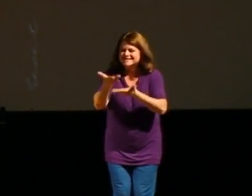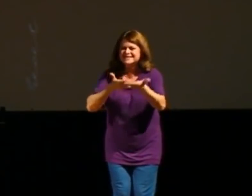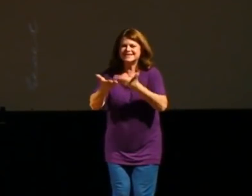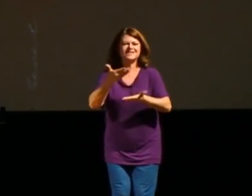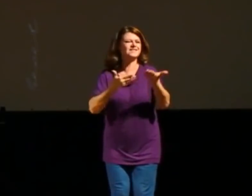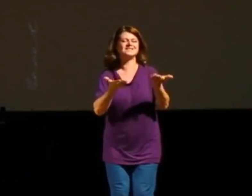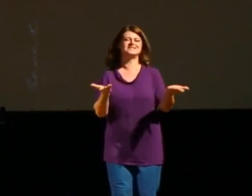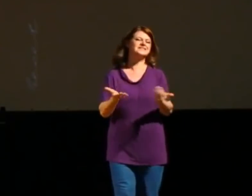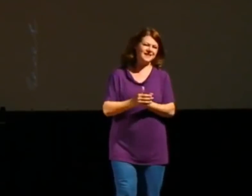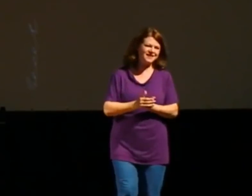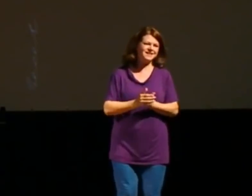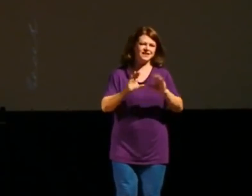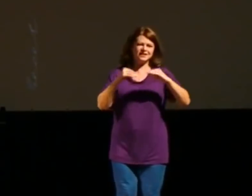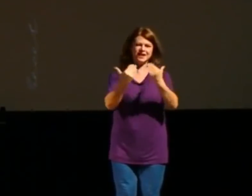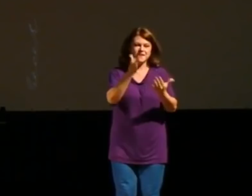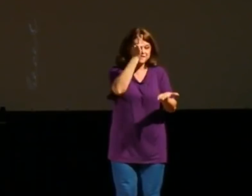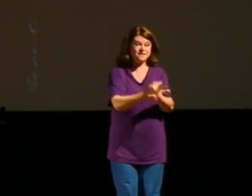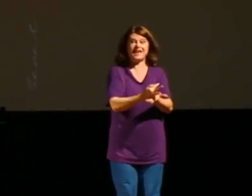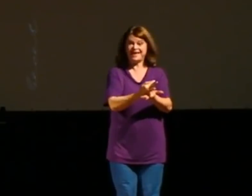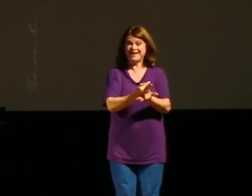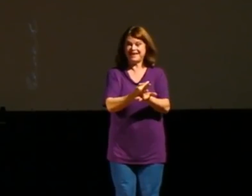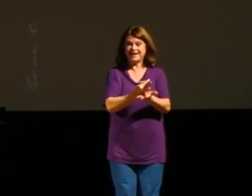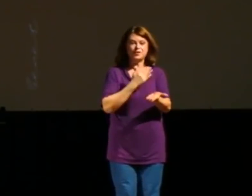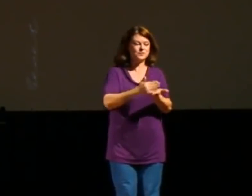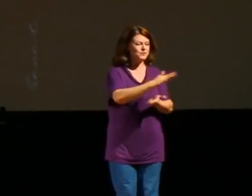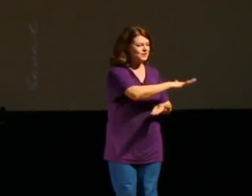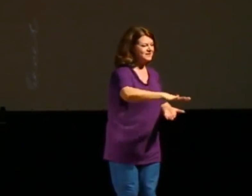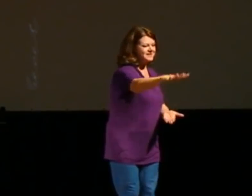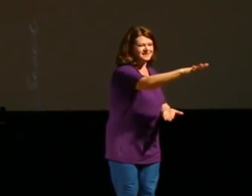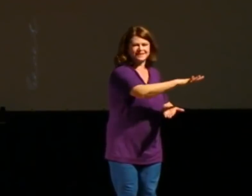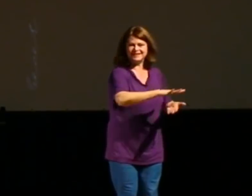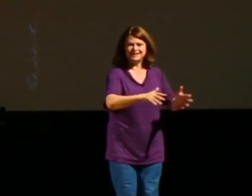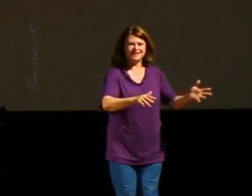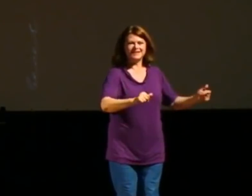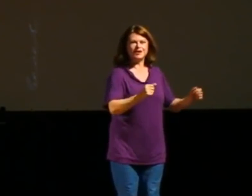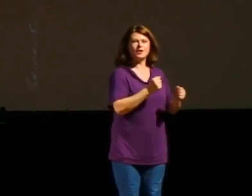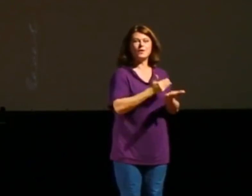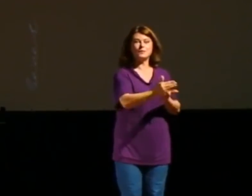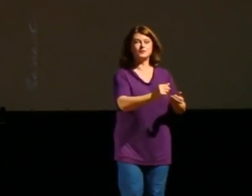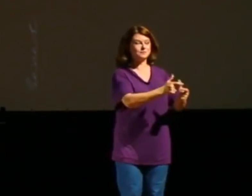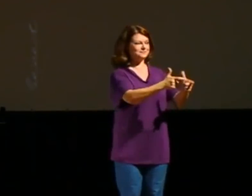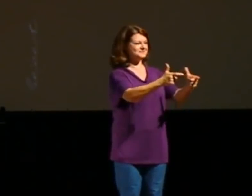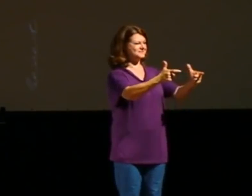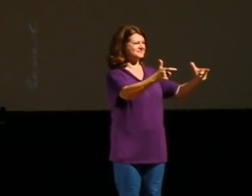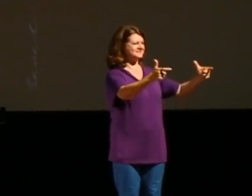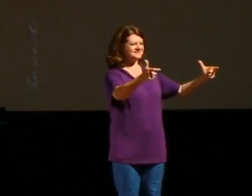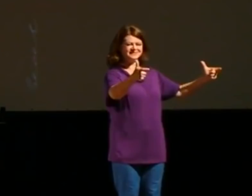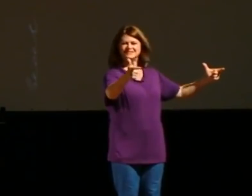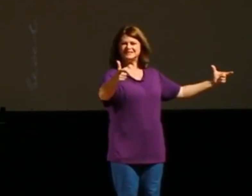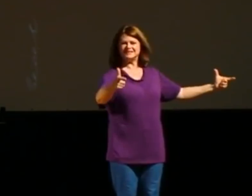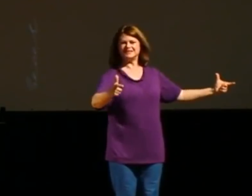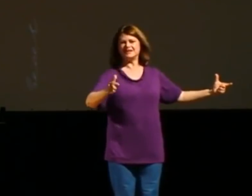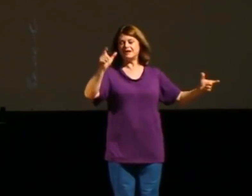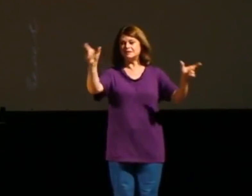ali, naquela região da Galileia, ela vai atraindo e ela vai, de alguma maneira, trazendo as